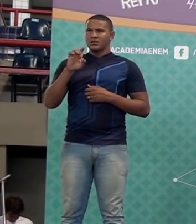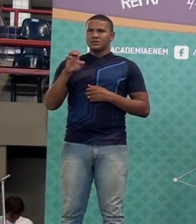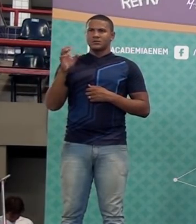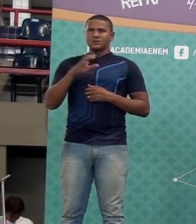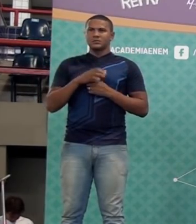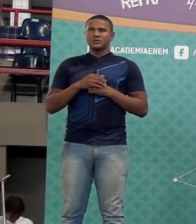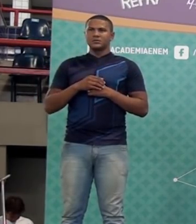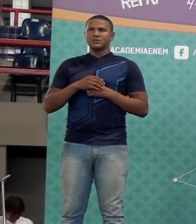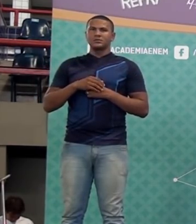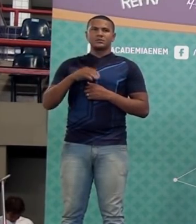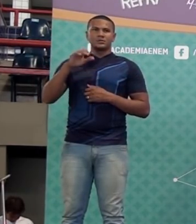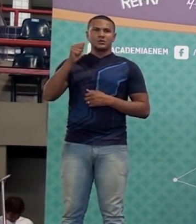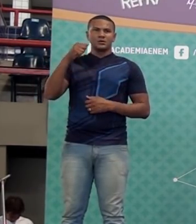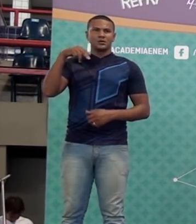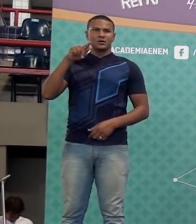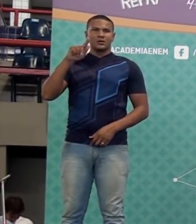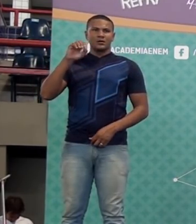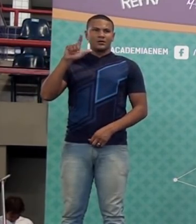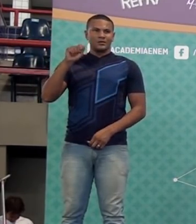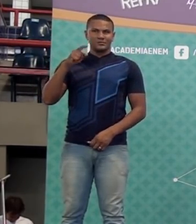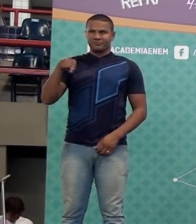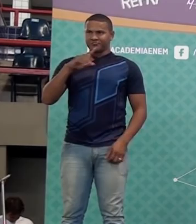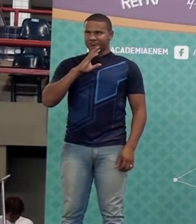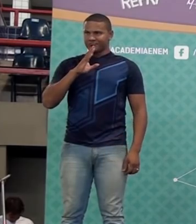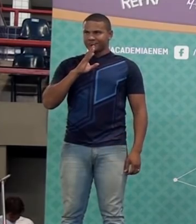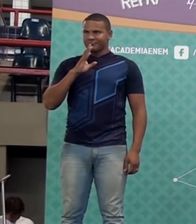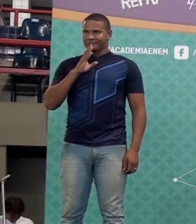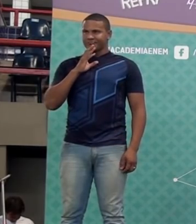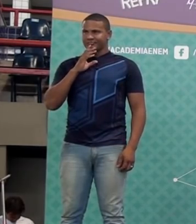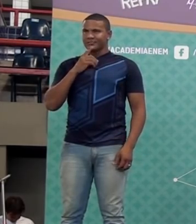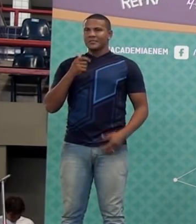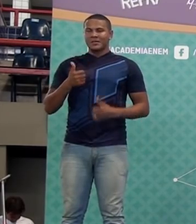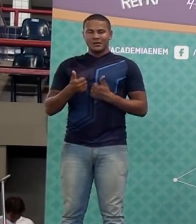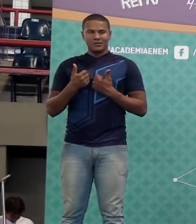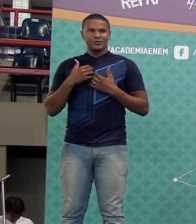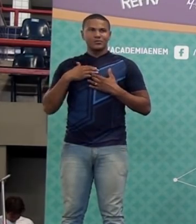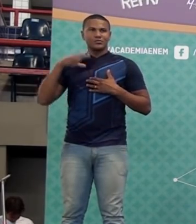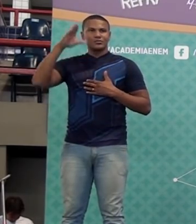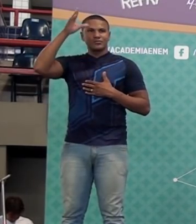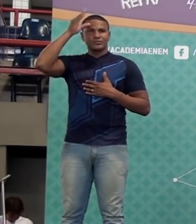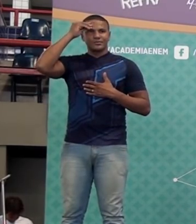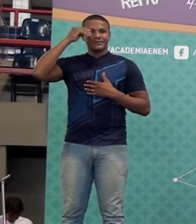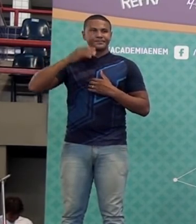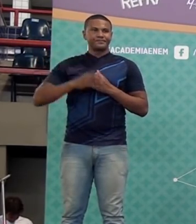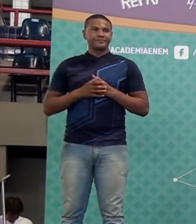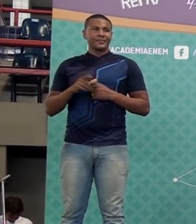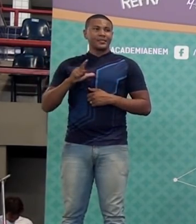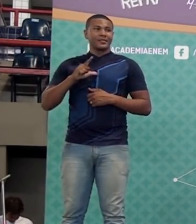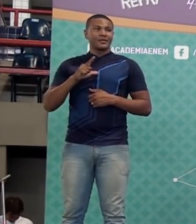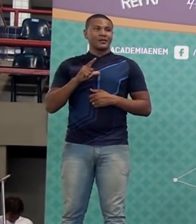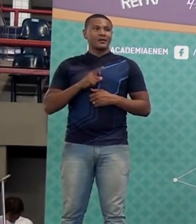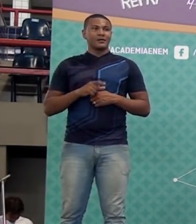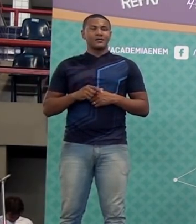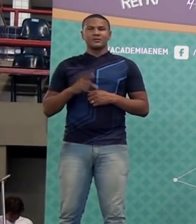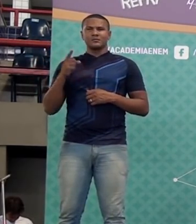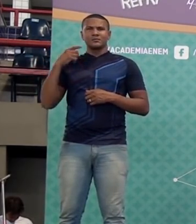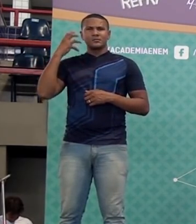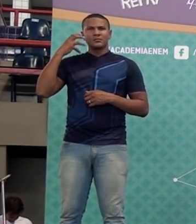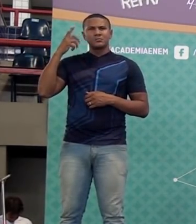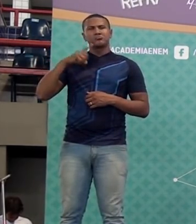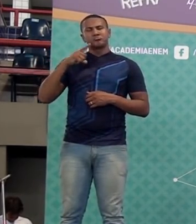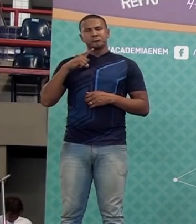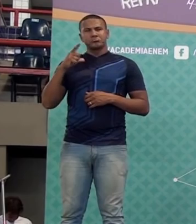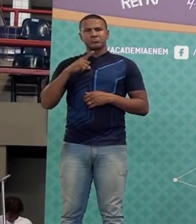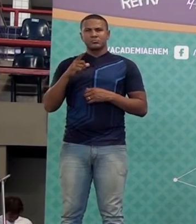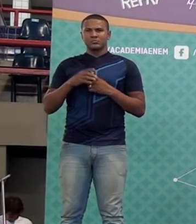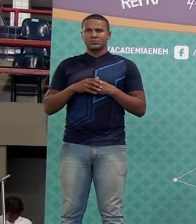aqui, pelo amor de Deus? Opa, ainda bem. Tem uma outra canção chamada Morena de Angola. Morena de Angola que leva...